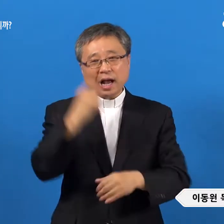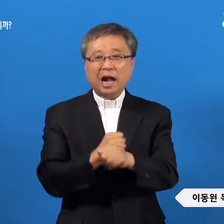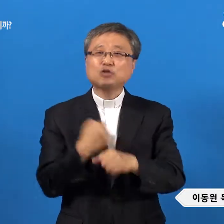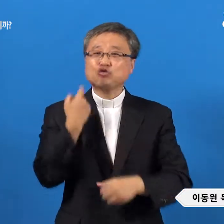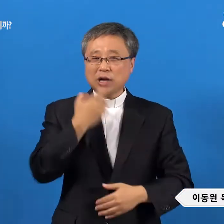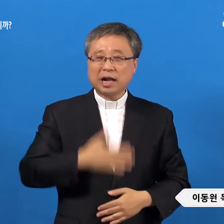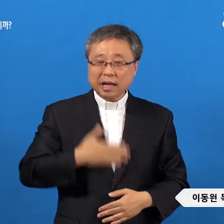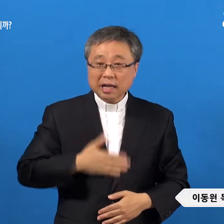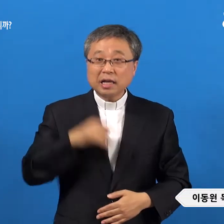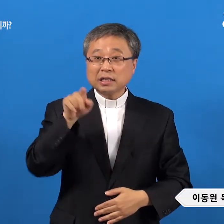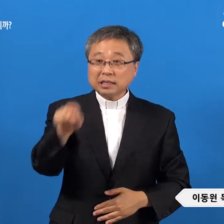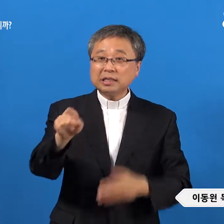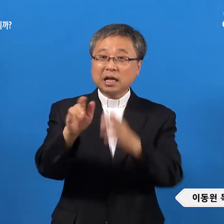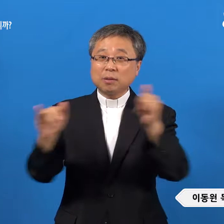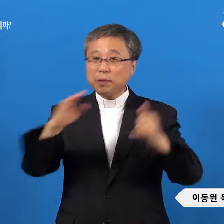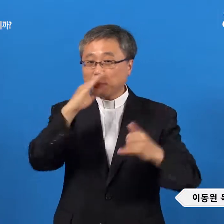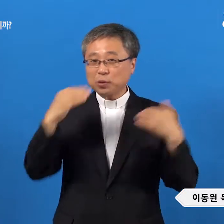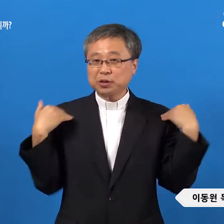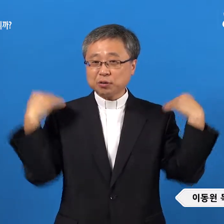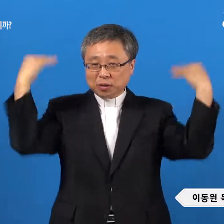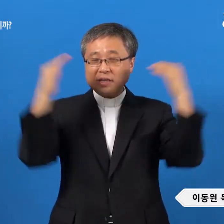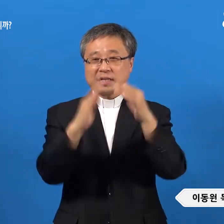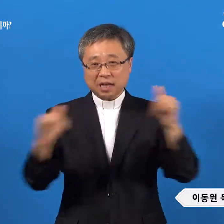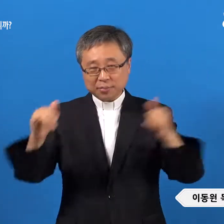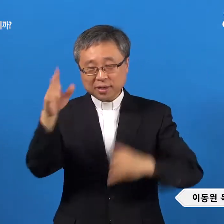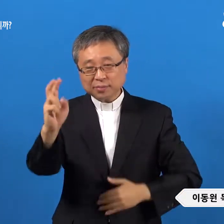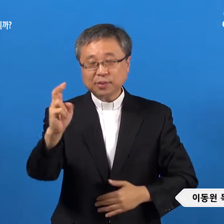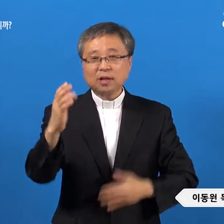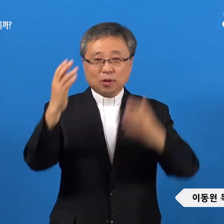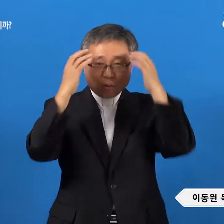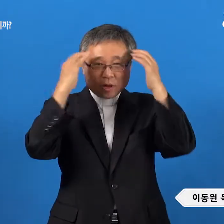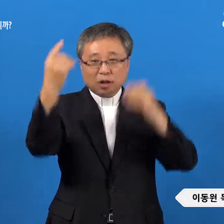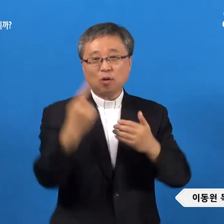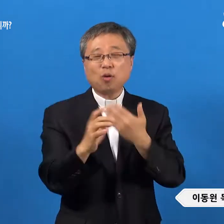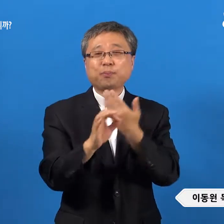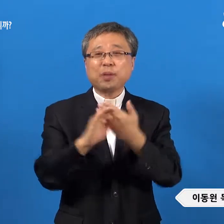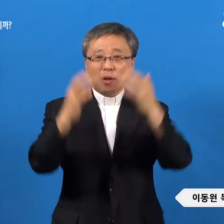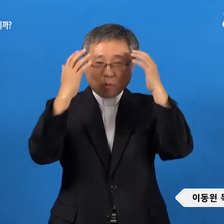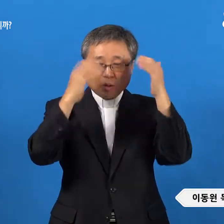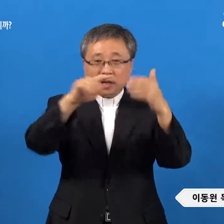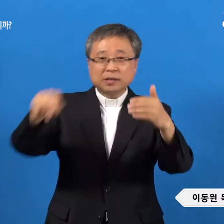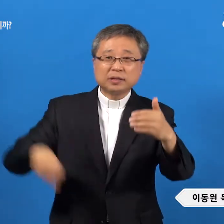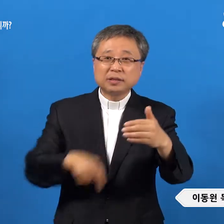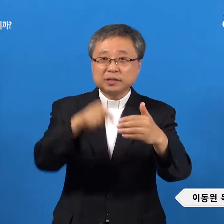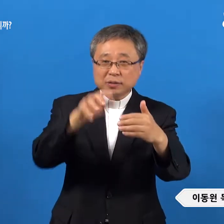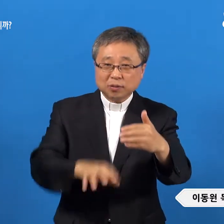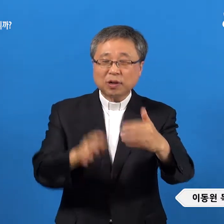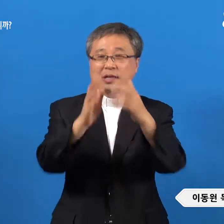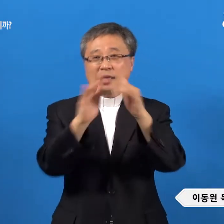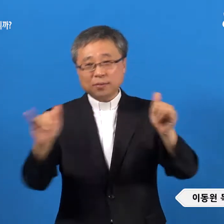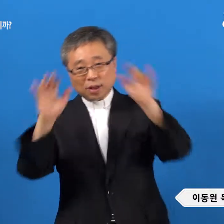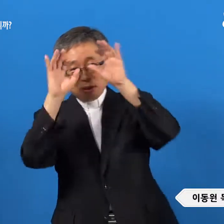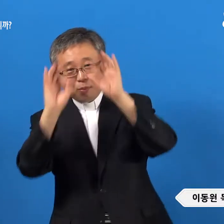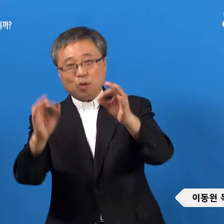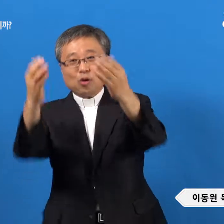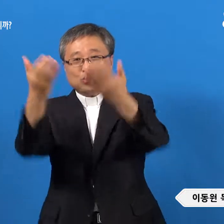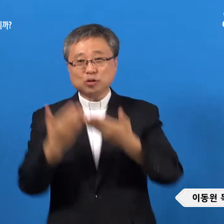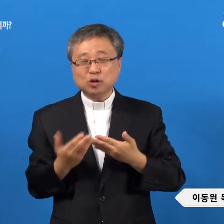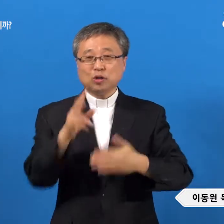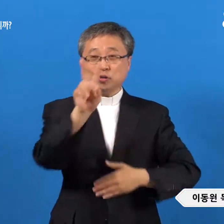그가 바로 성숙한 사람인 것입니다. 고난이 오면 고난 속에 사람들이 보여주는 두 가지 아주